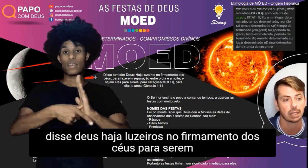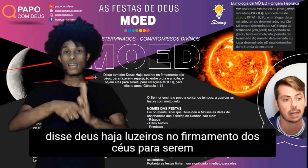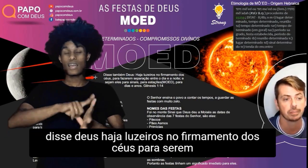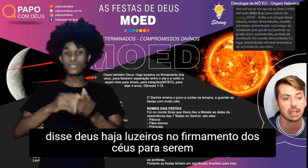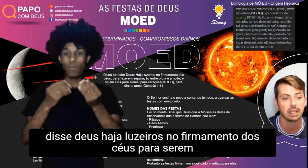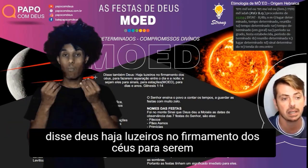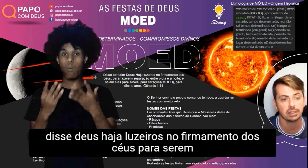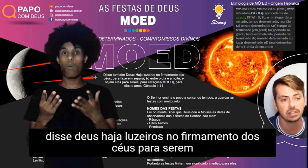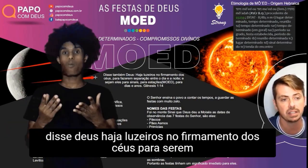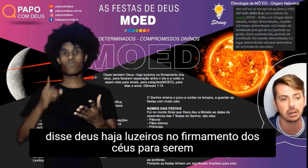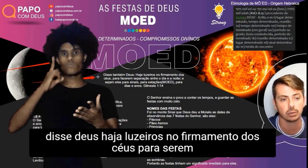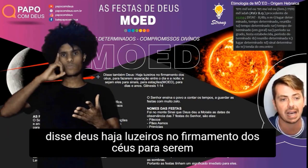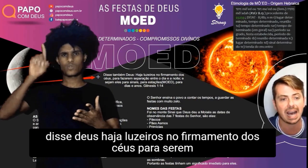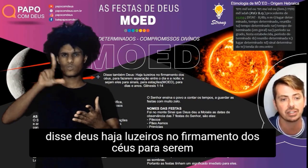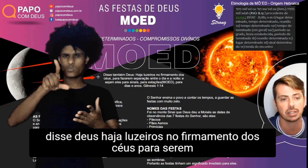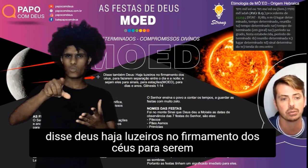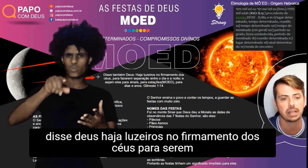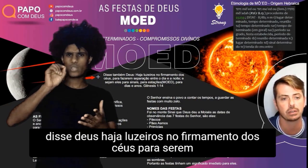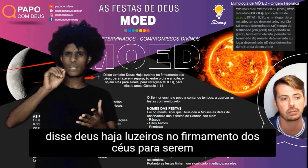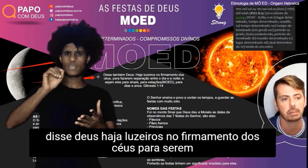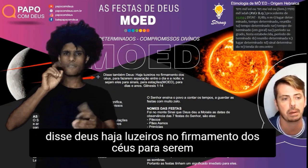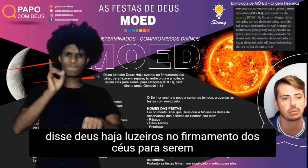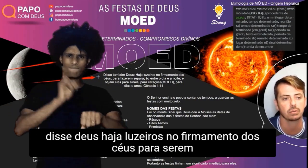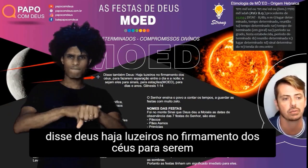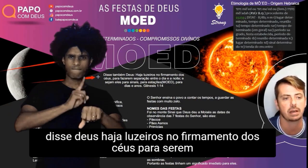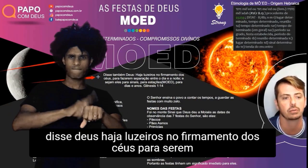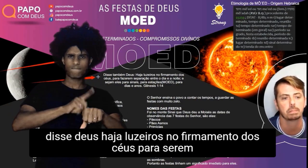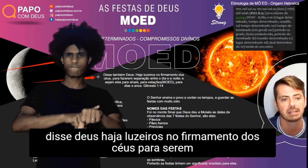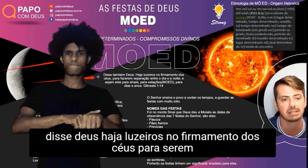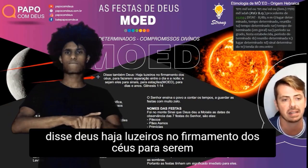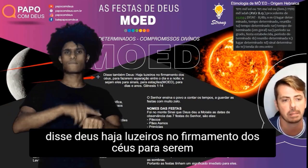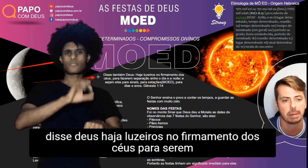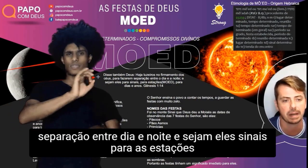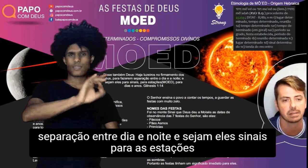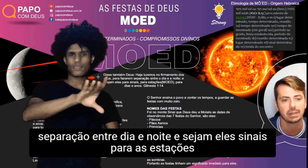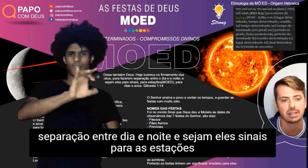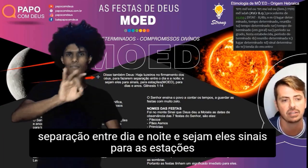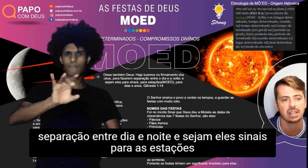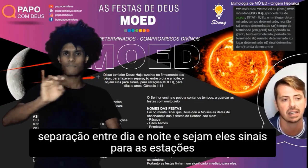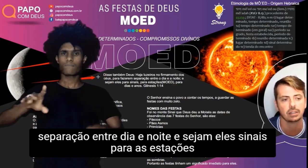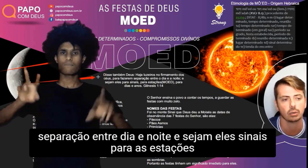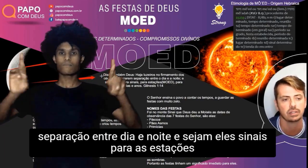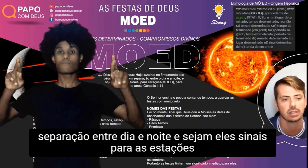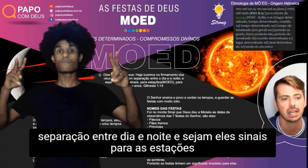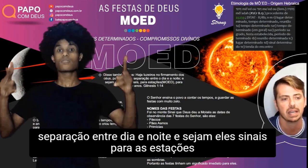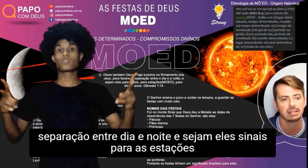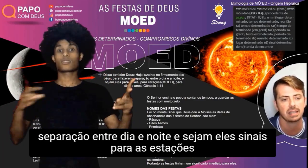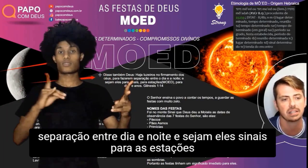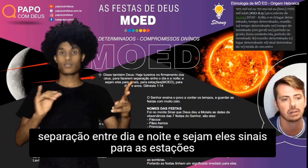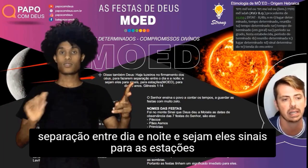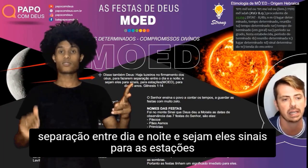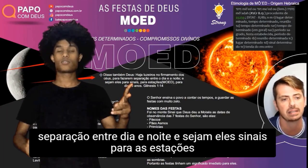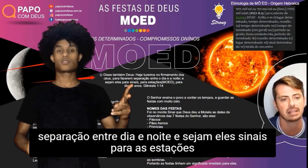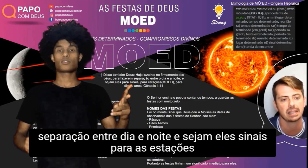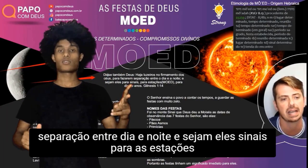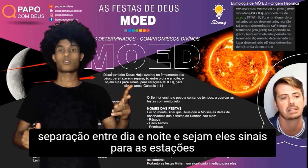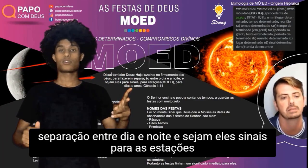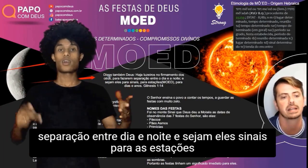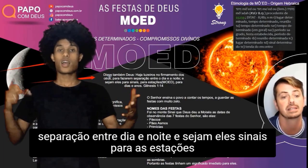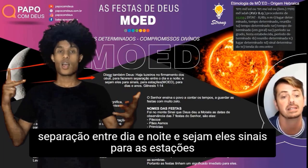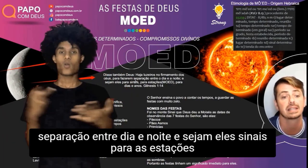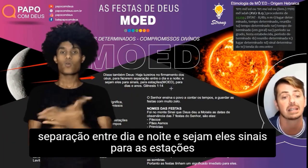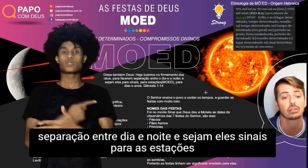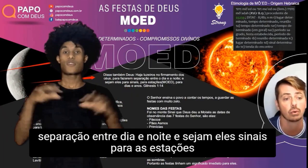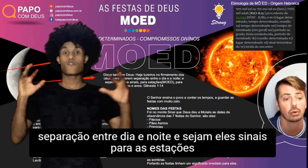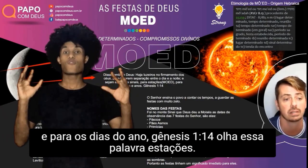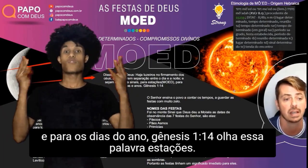sobre isso, olha lá. Disse Deus, haja luzeiros no firmamento dos céus para serem separação entre dia e noite, e sejam eles sinais